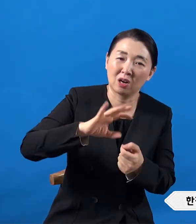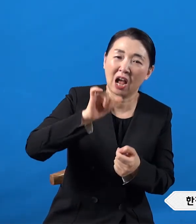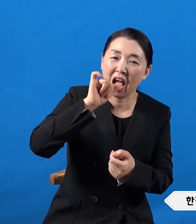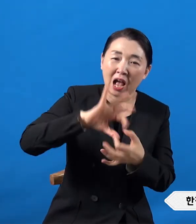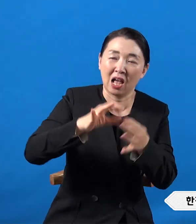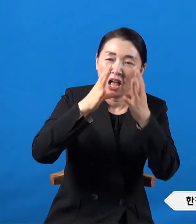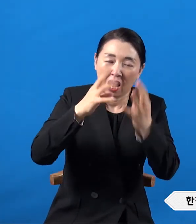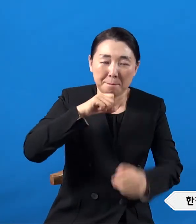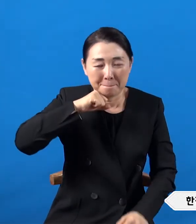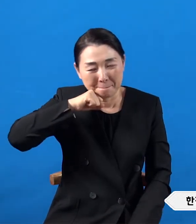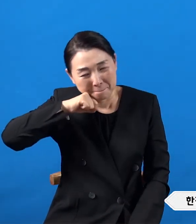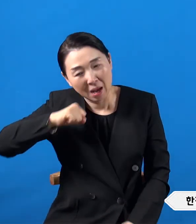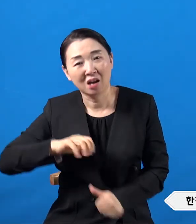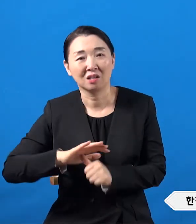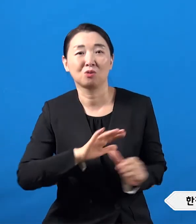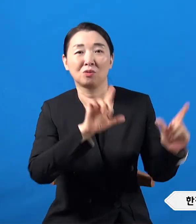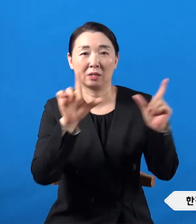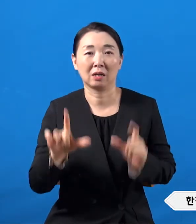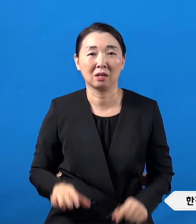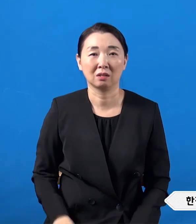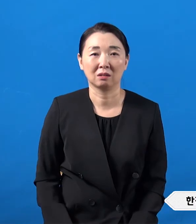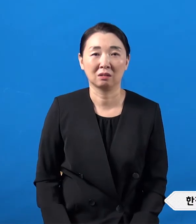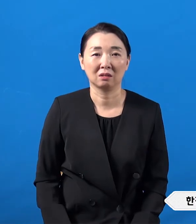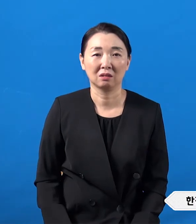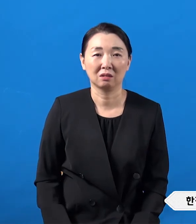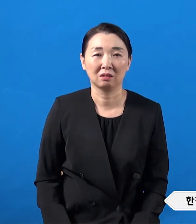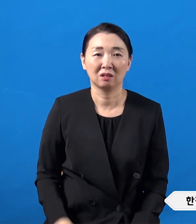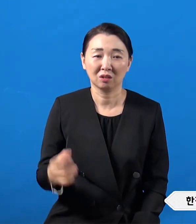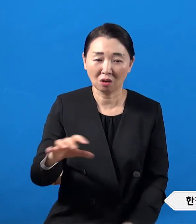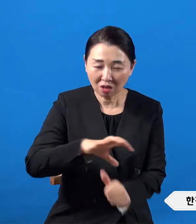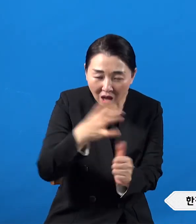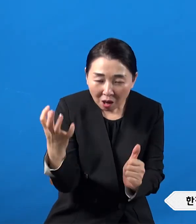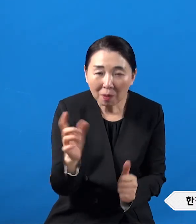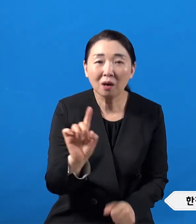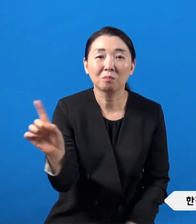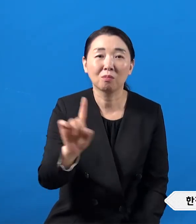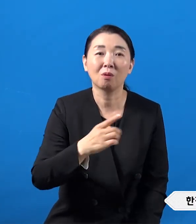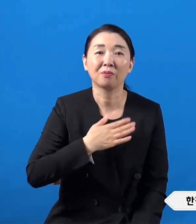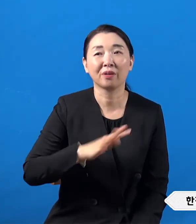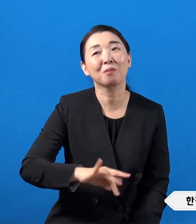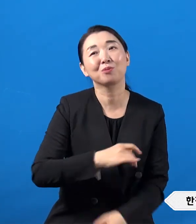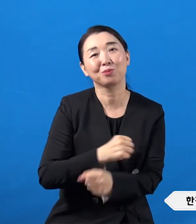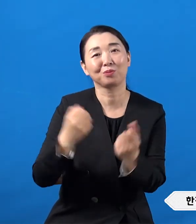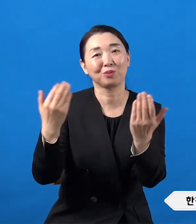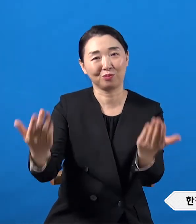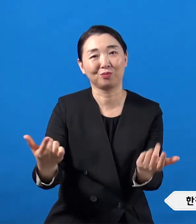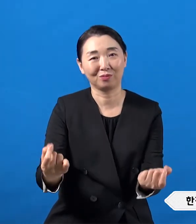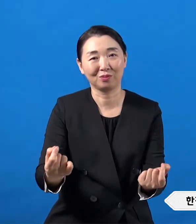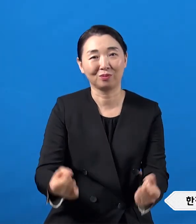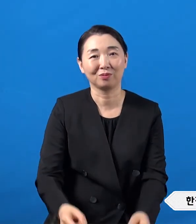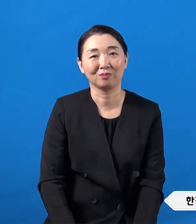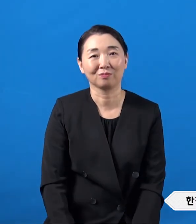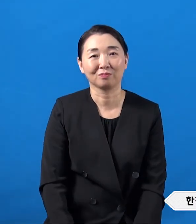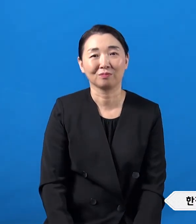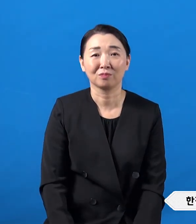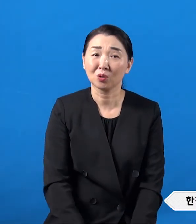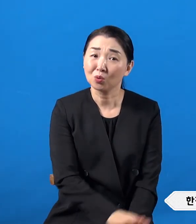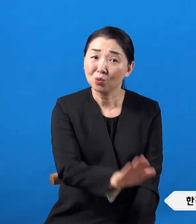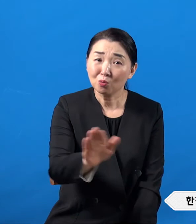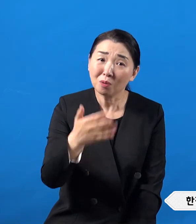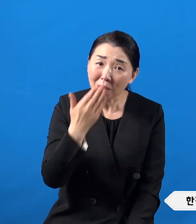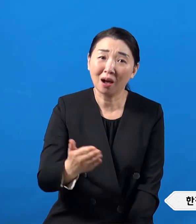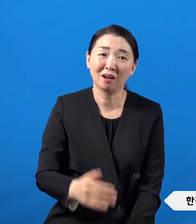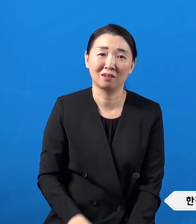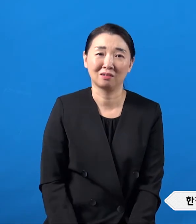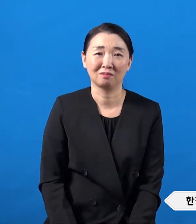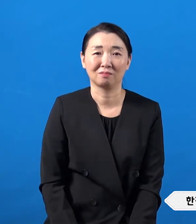얽매어서 짓누르게 될 것입니다. 거기서 노연하는 길은 내가 먼저 용서하는 것입니다. 우리는 그럴